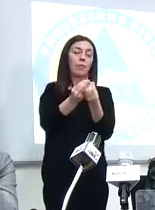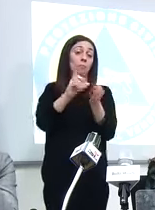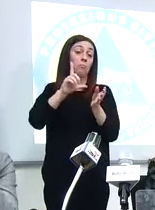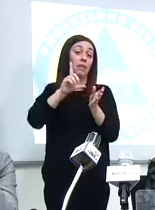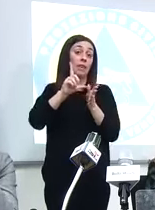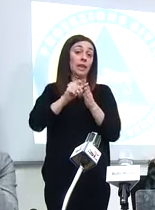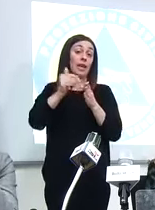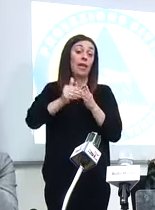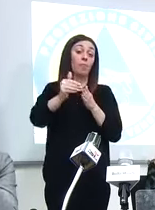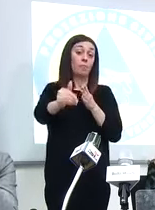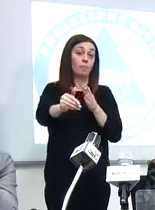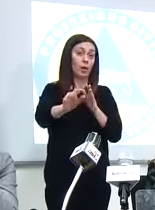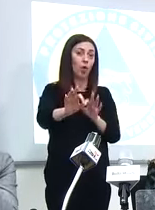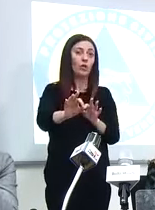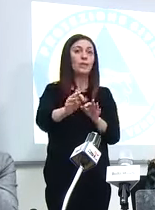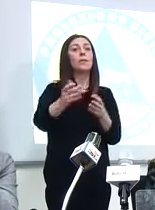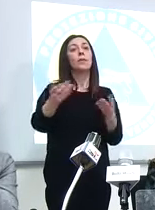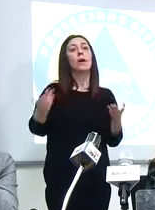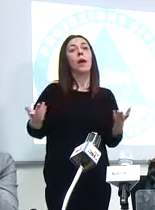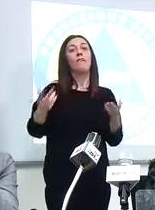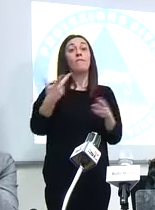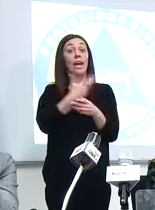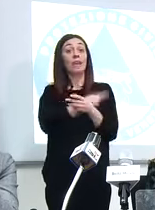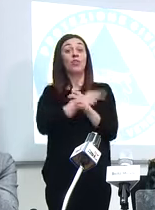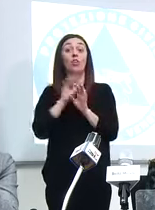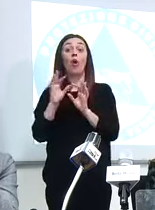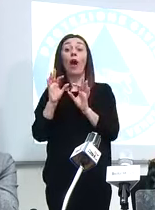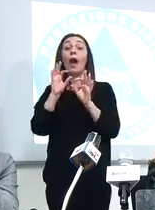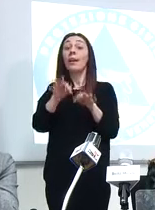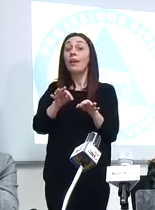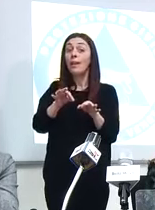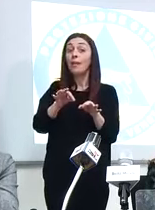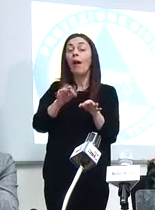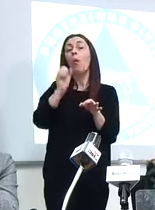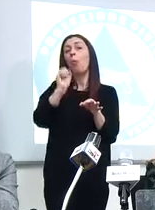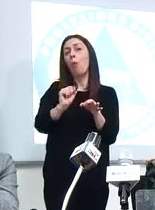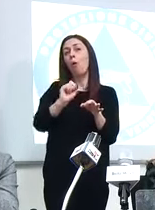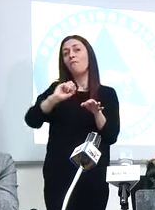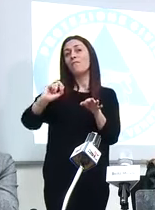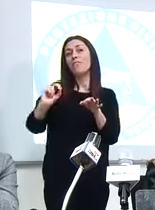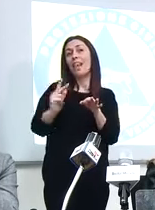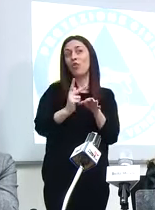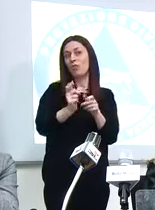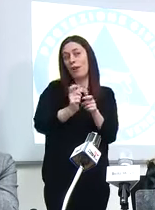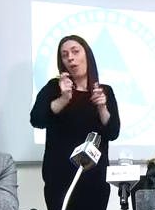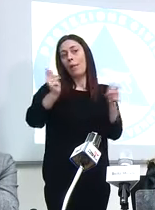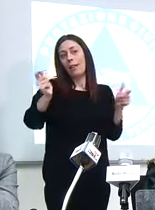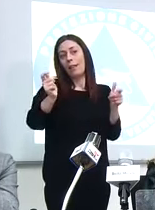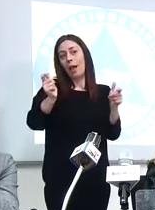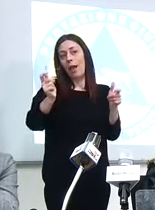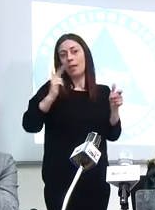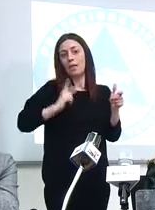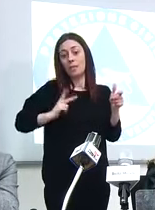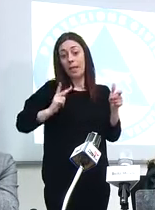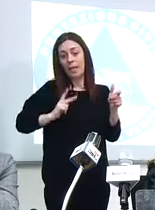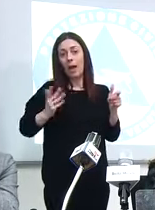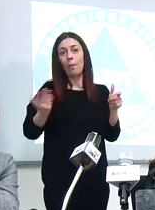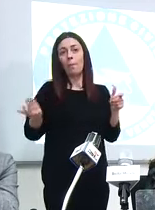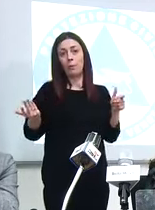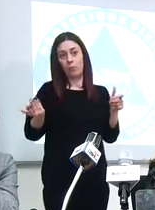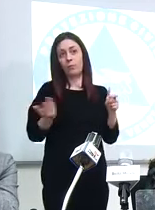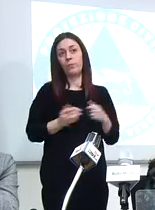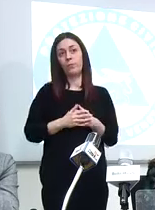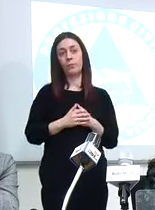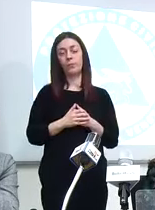che avremo la disponibilità del vaccino, naturalmente può cambiare la velocità, speriamo in meglio. Questo per quanto